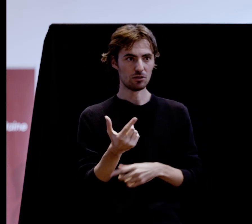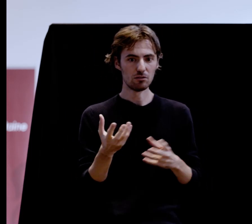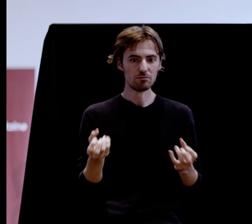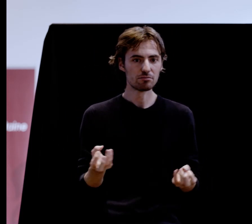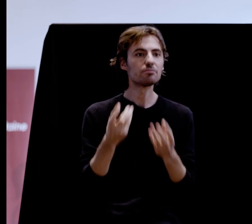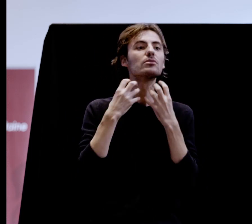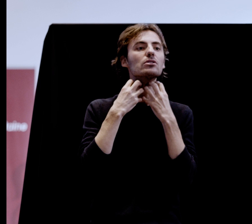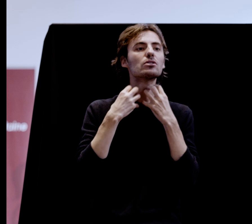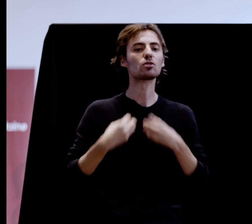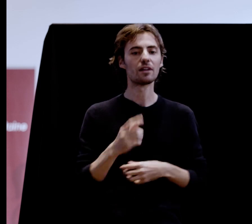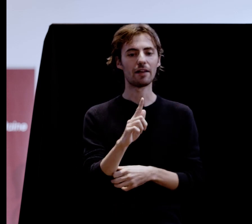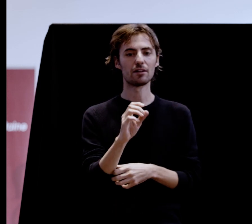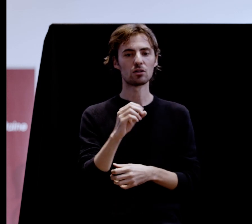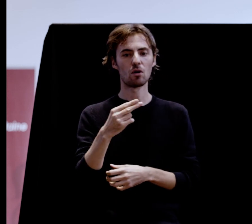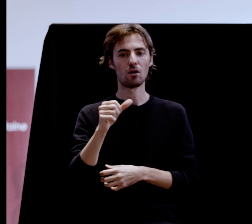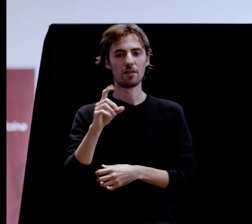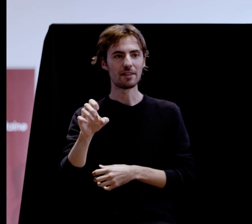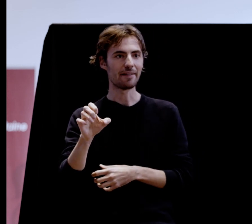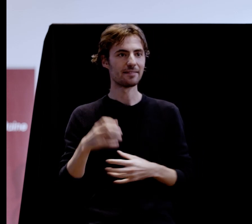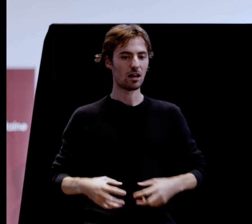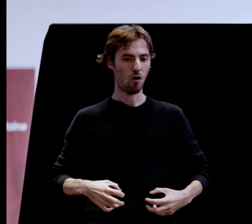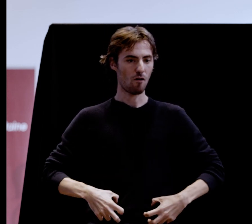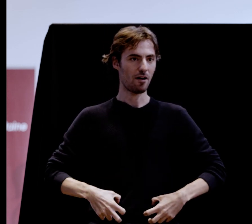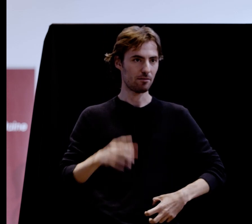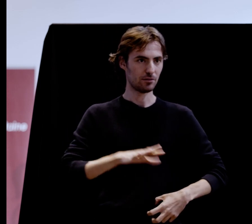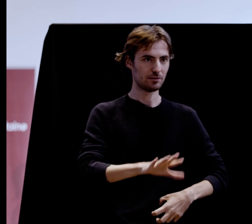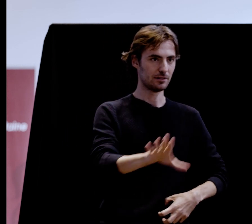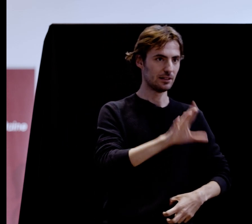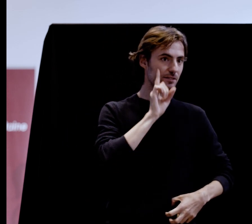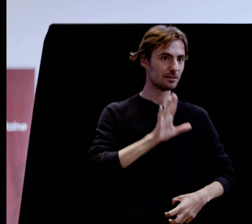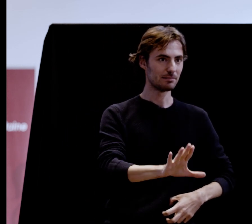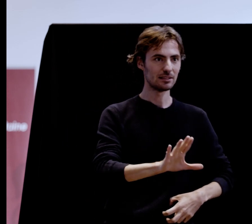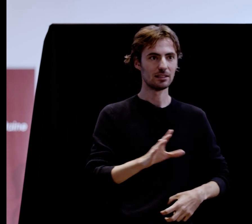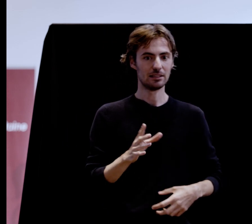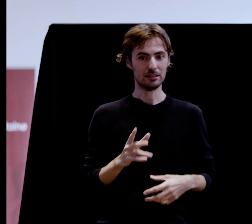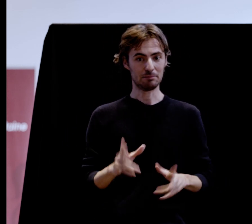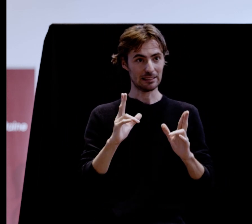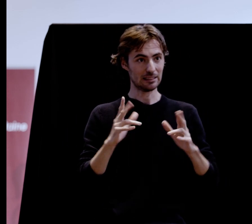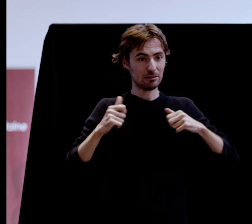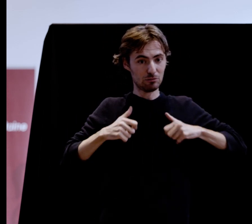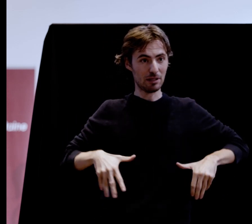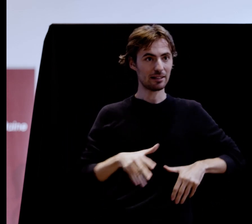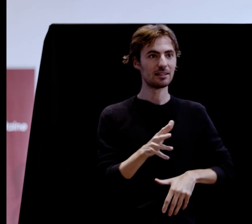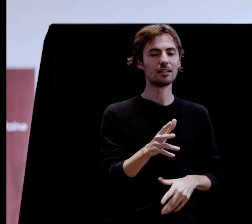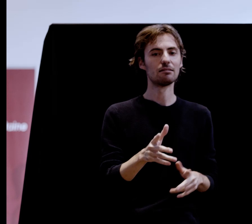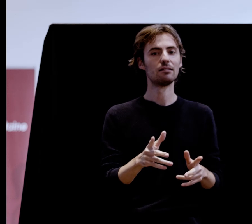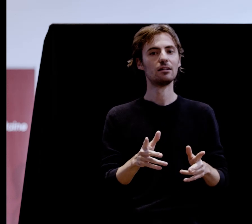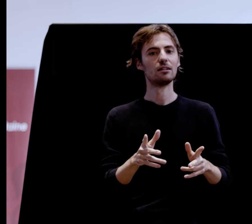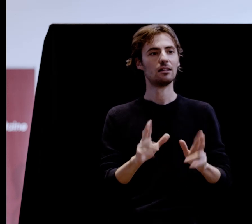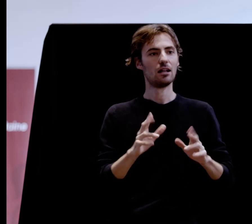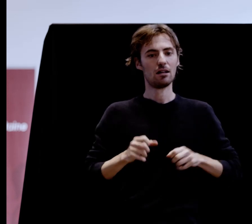gonades. Les gonades, chez les filles, ce sont les ovaires. Les ovaires, au moment de la puberté, sous l'effet de la